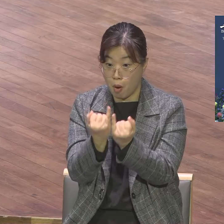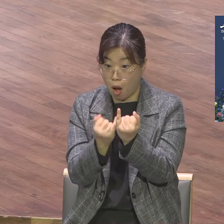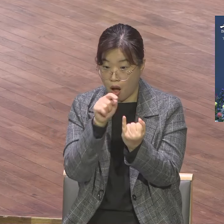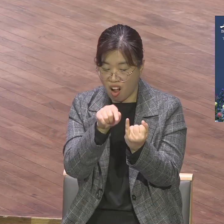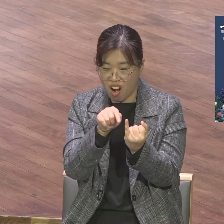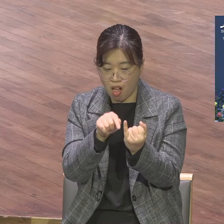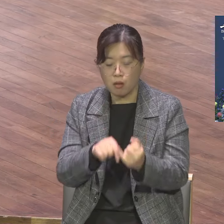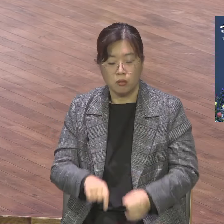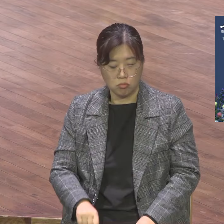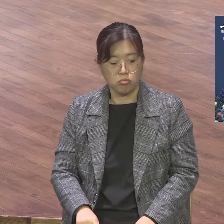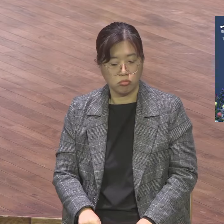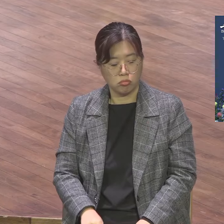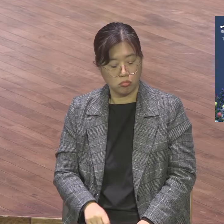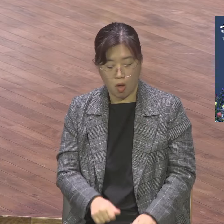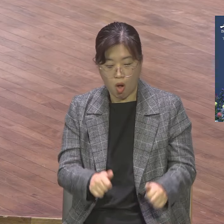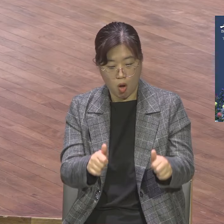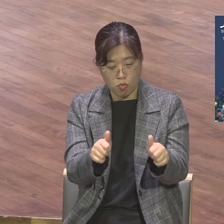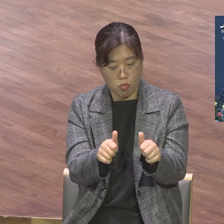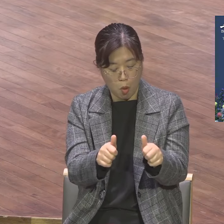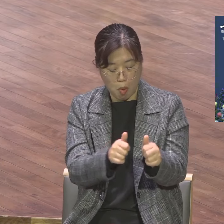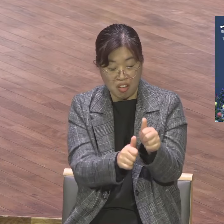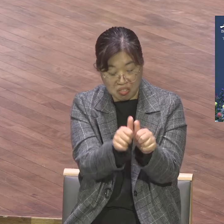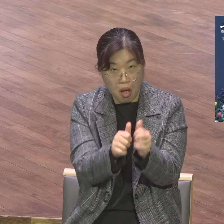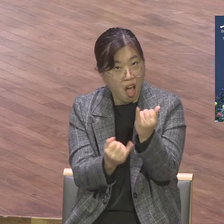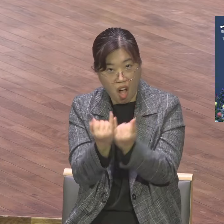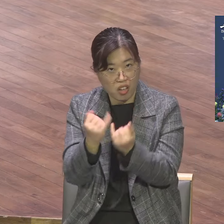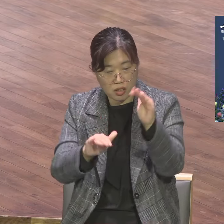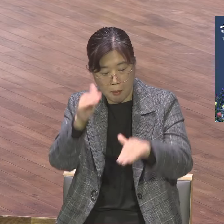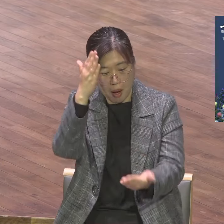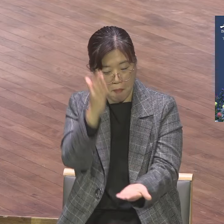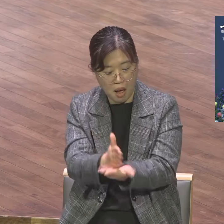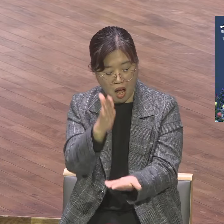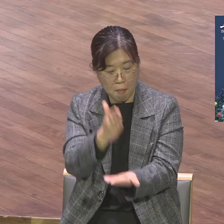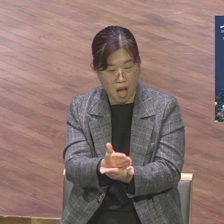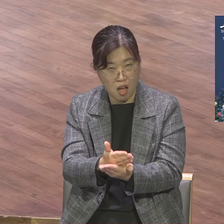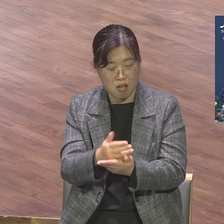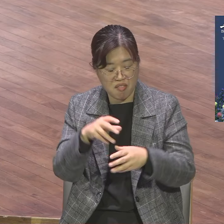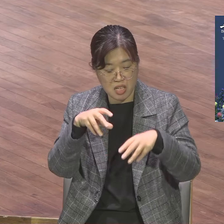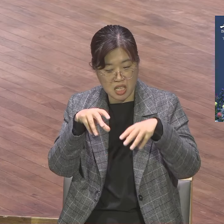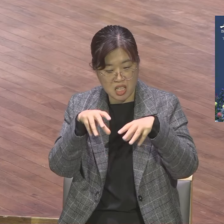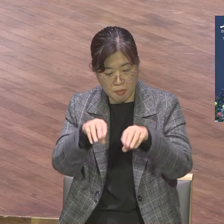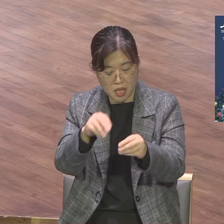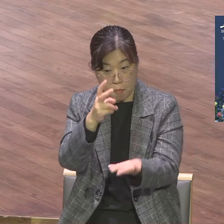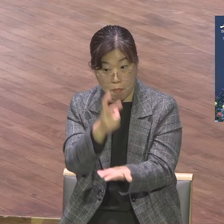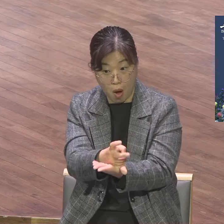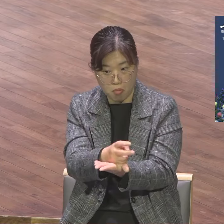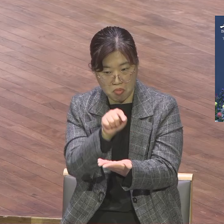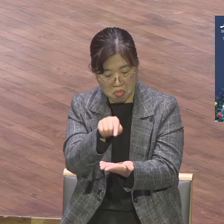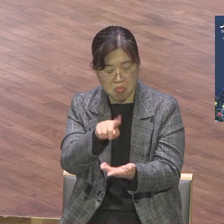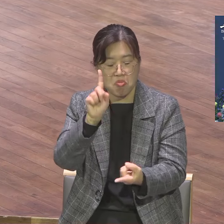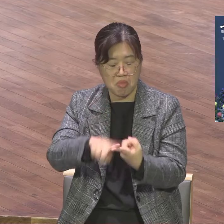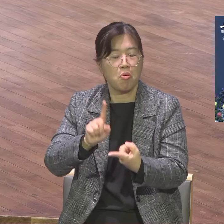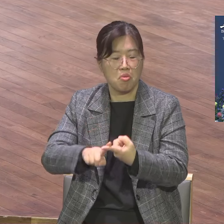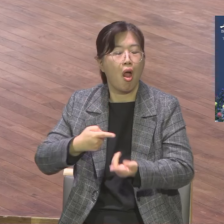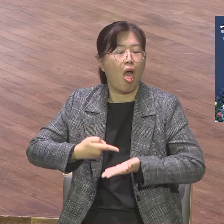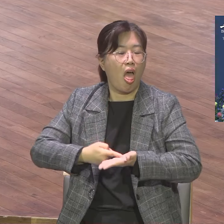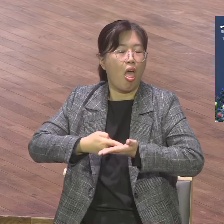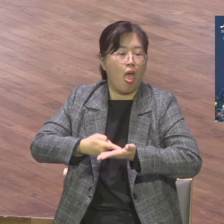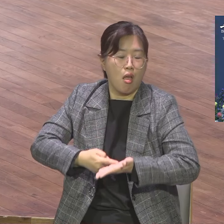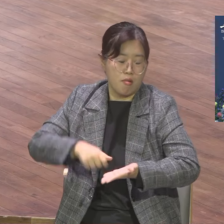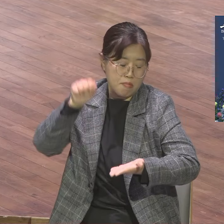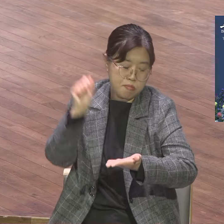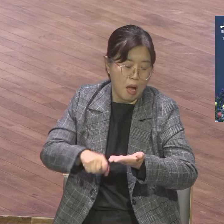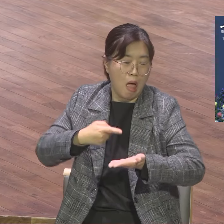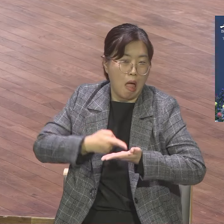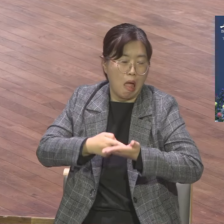낙태 지금 합법화 등으로 지금 친동성애 진영이 법적으로 지금 자기들의 주장을 관찰하여 공시를 하고 있습니다.